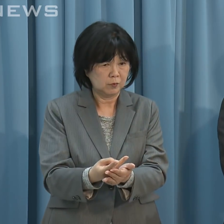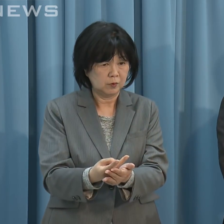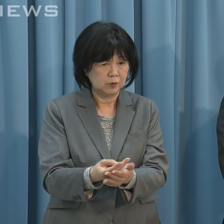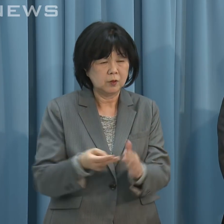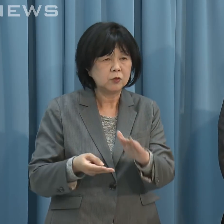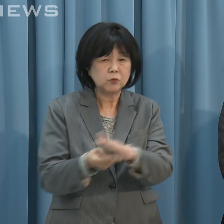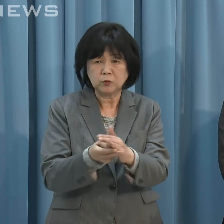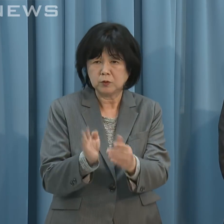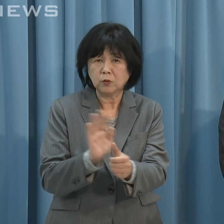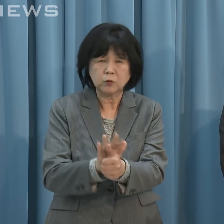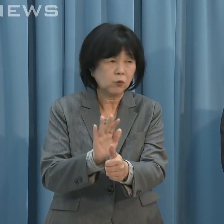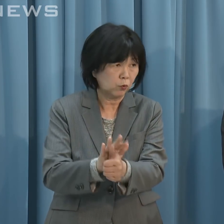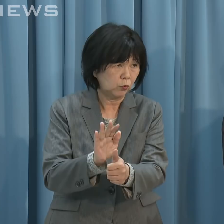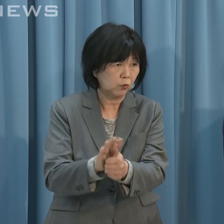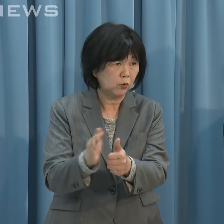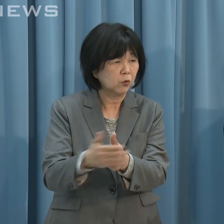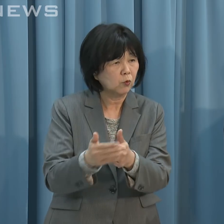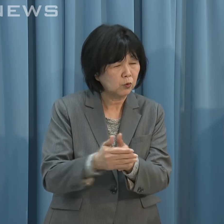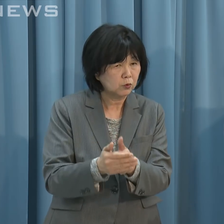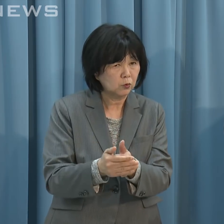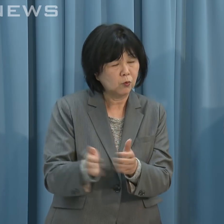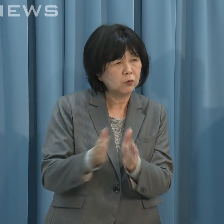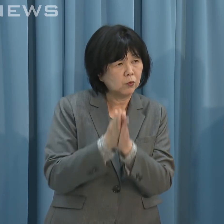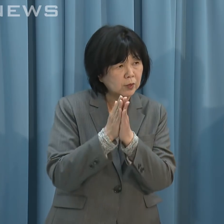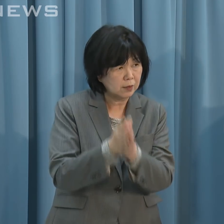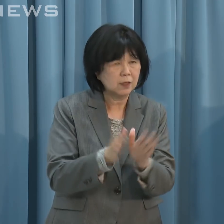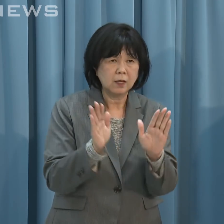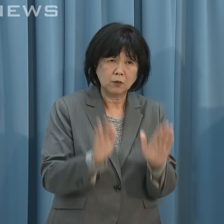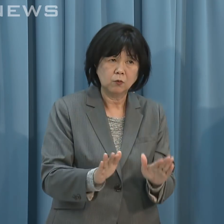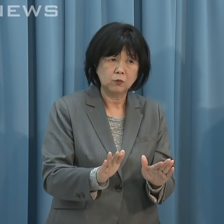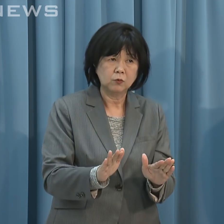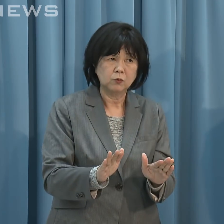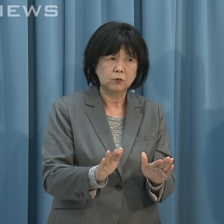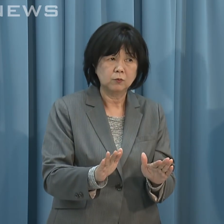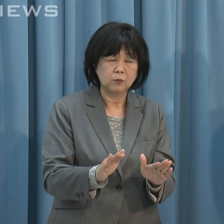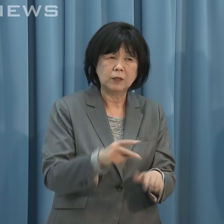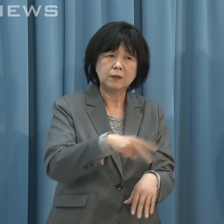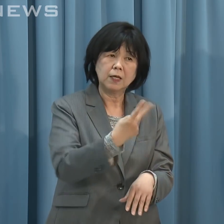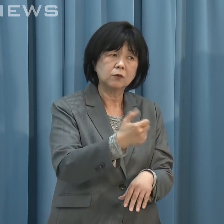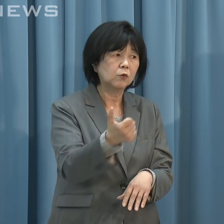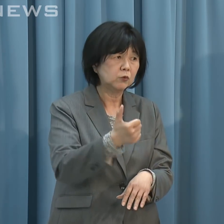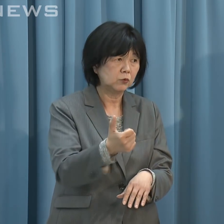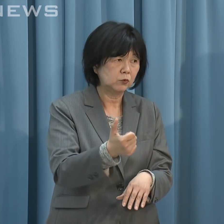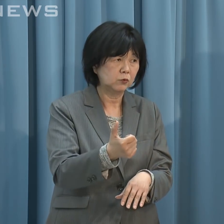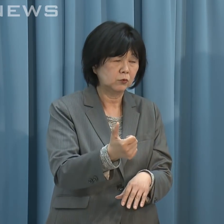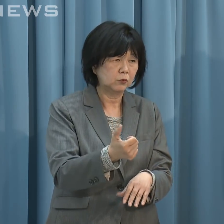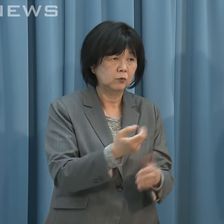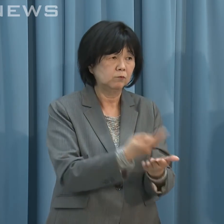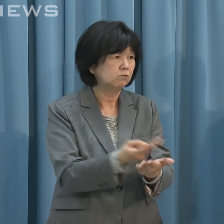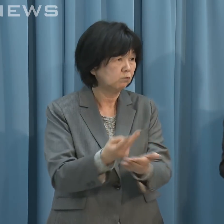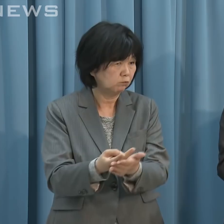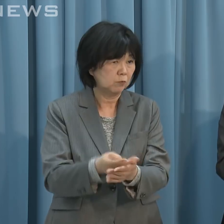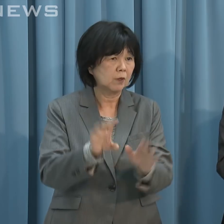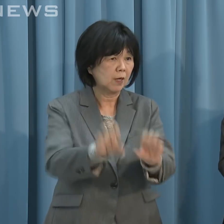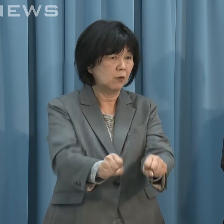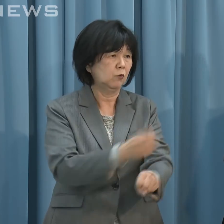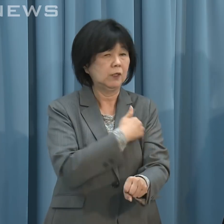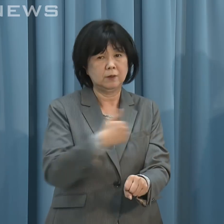力医療機関、これを入れて今週中、もうちょっとしたらもう250確保できます。加えて